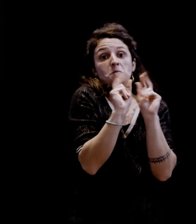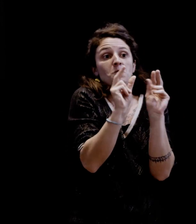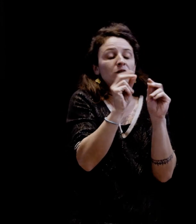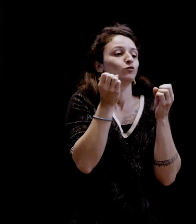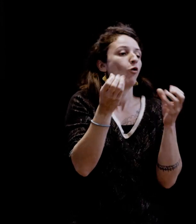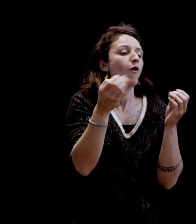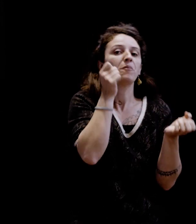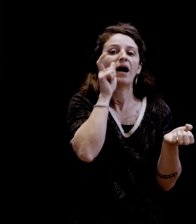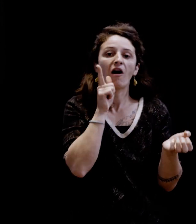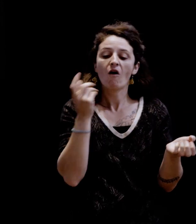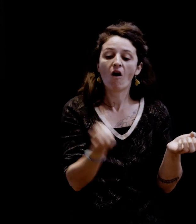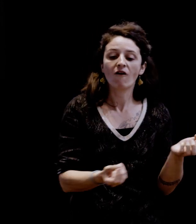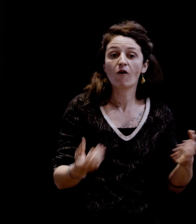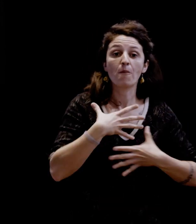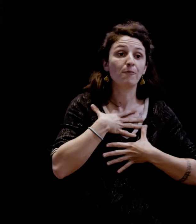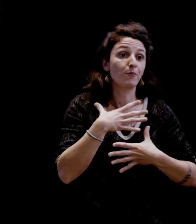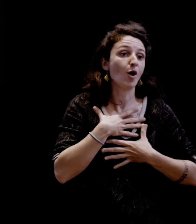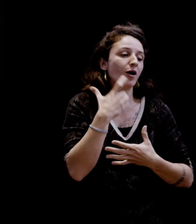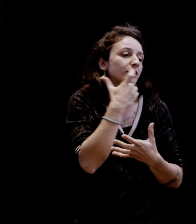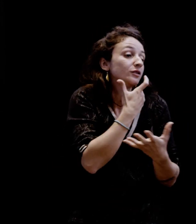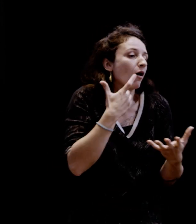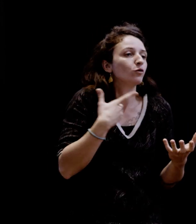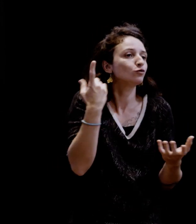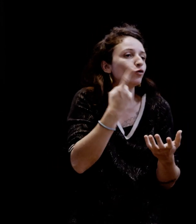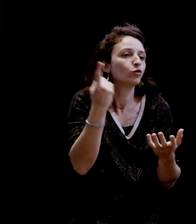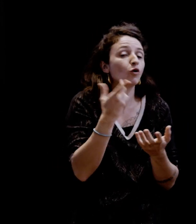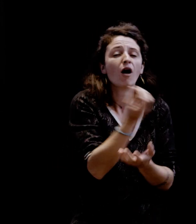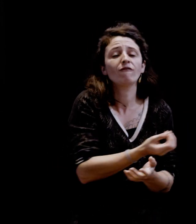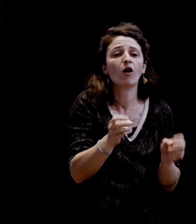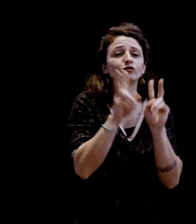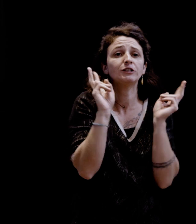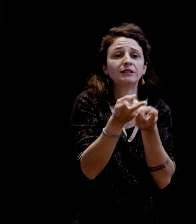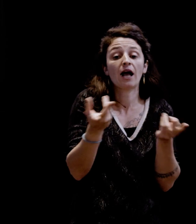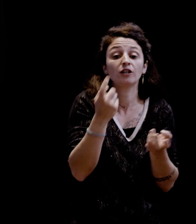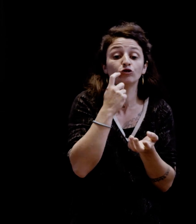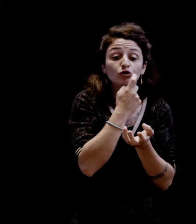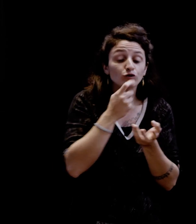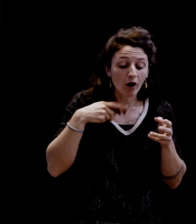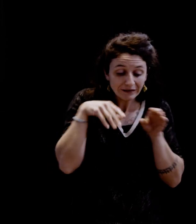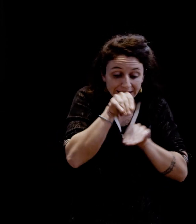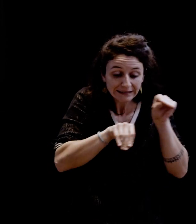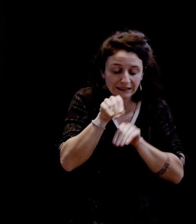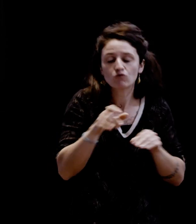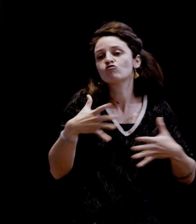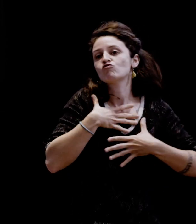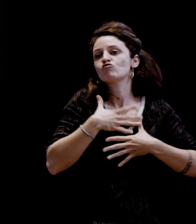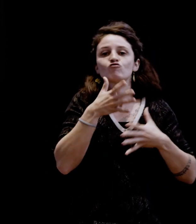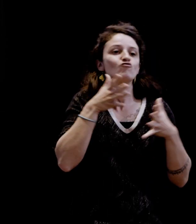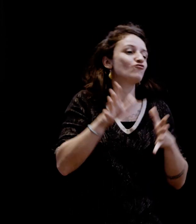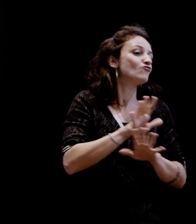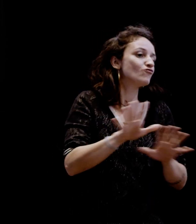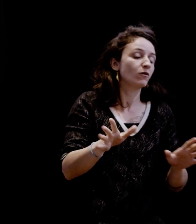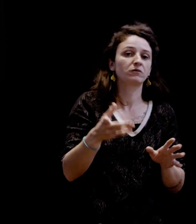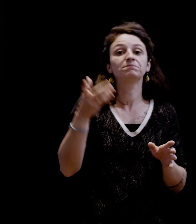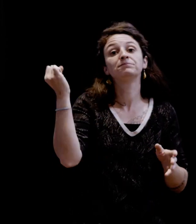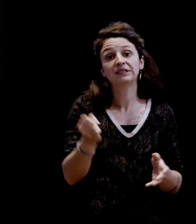aux enfants, la prise en charge dentaire chez tout le monde, hein, chez mes enfants aussi, chez tout le monde, mais en particulier chez les enfants qui sont, voilà, qui sont